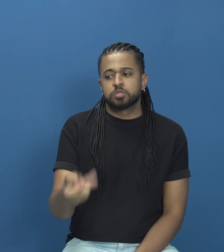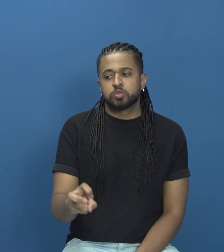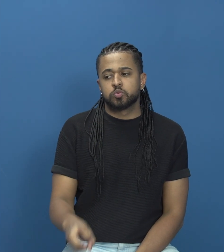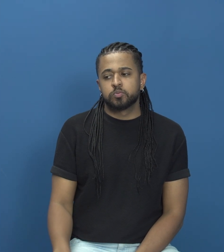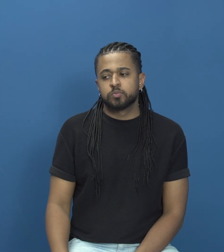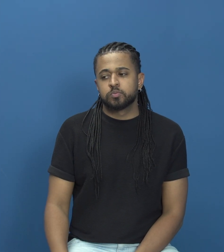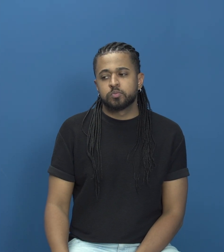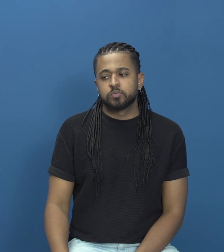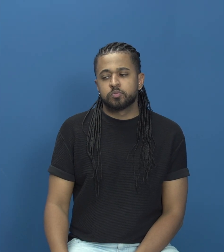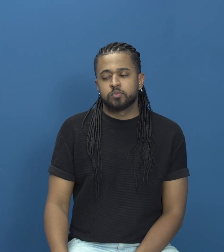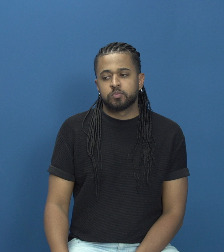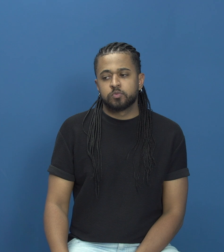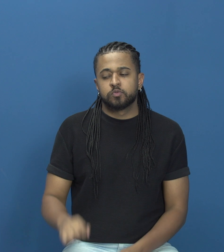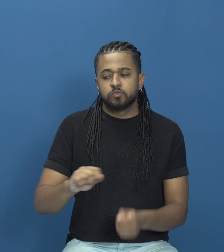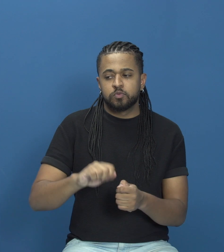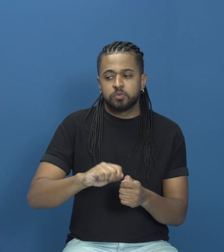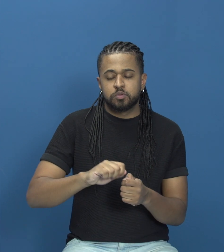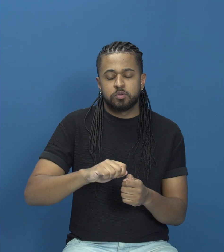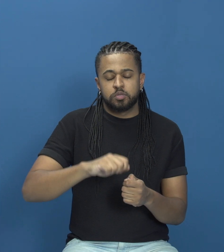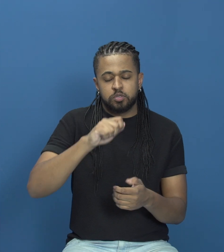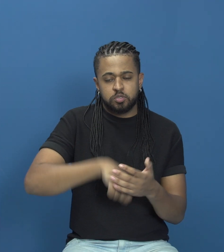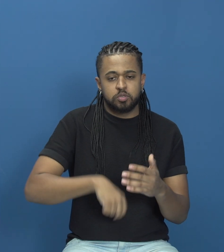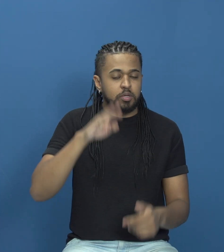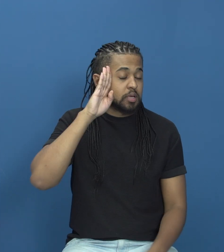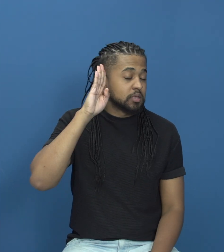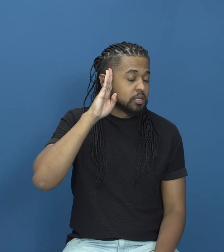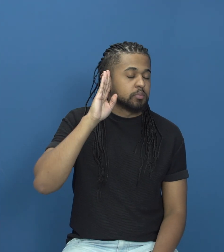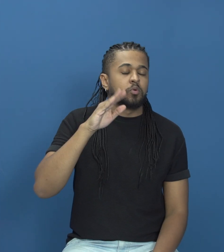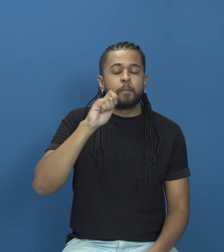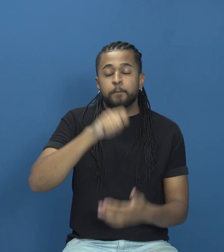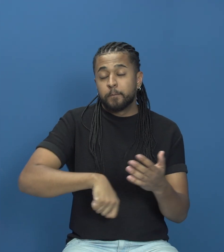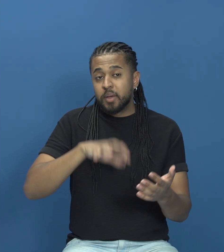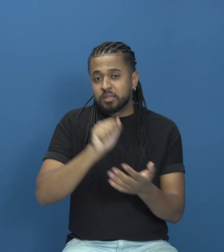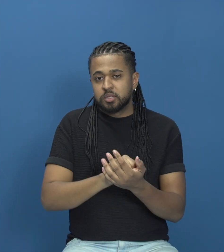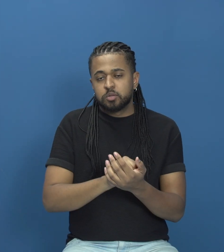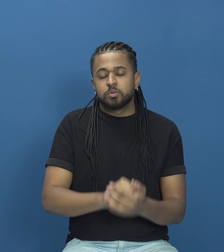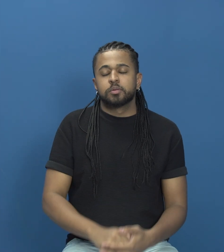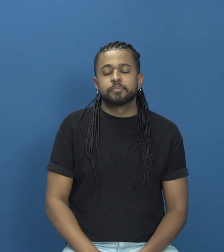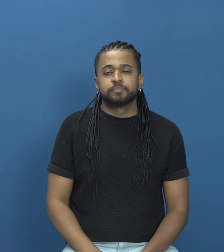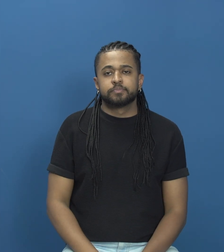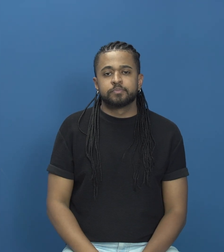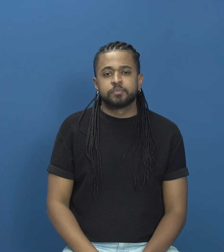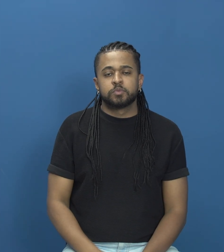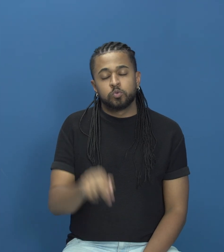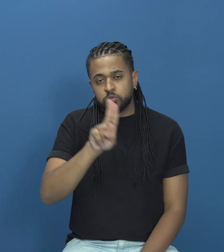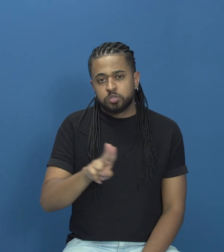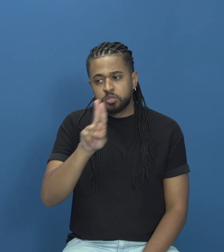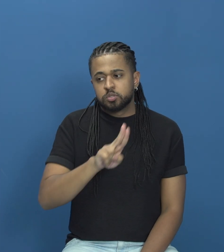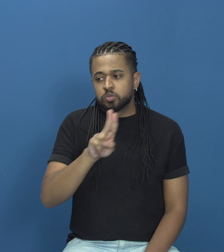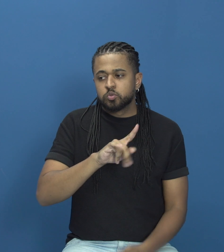14.2.5. Realizar o registro acadêmico, abre parênteses, matrícula, fecha parênteses,